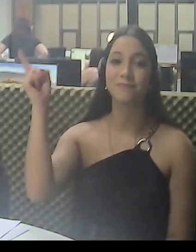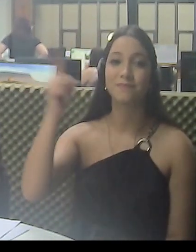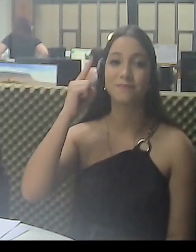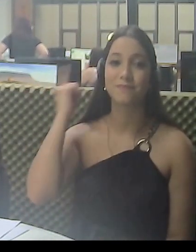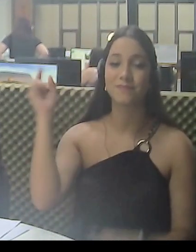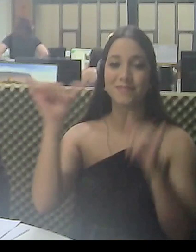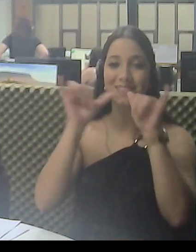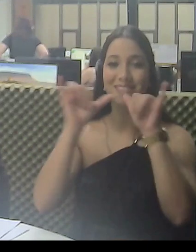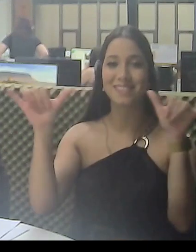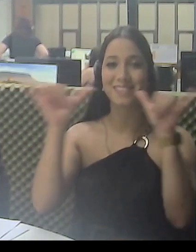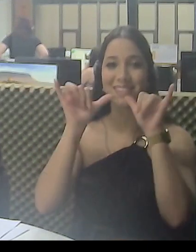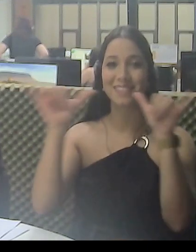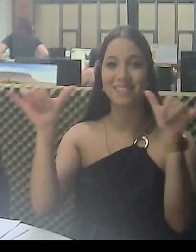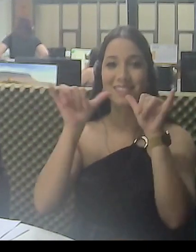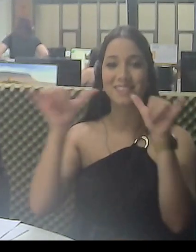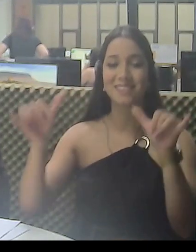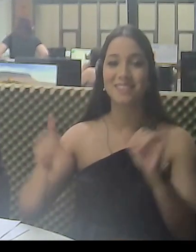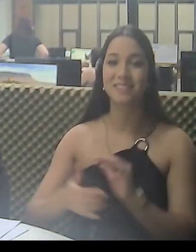Giro de